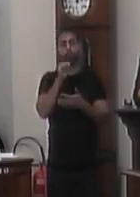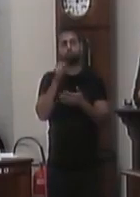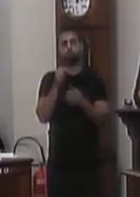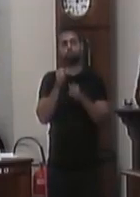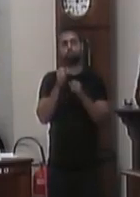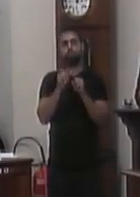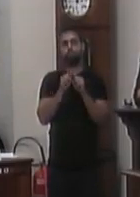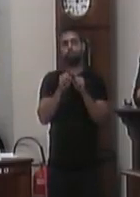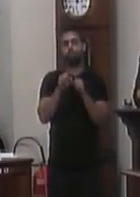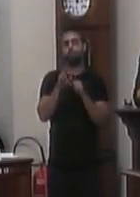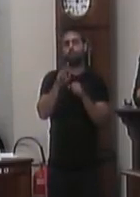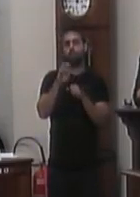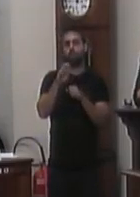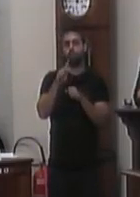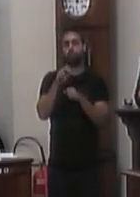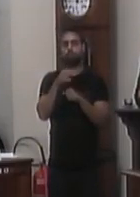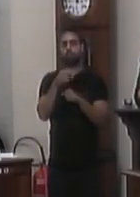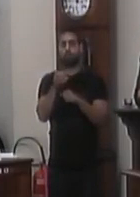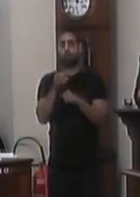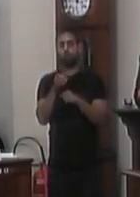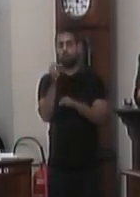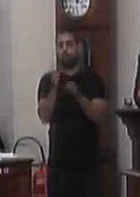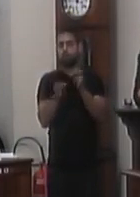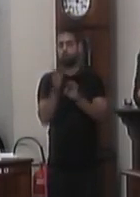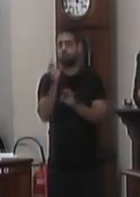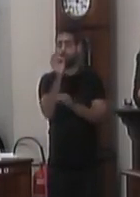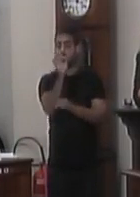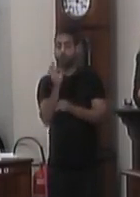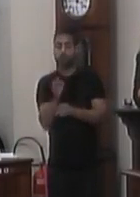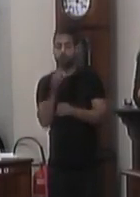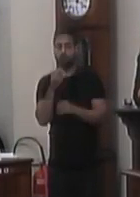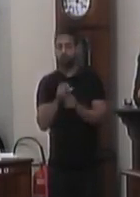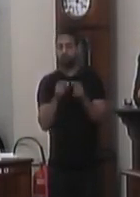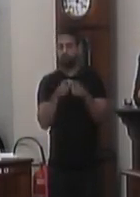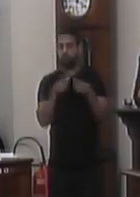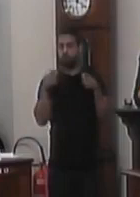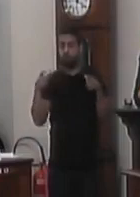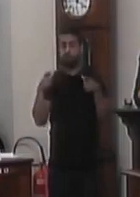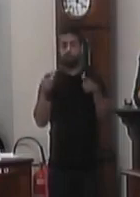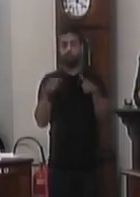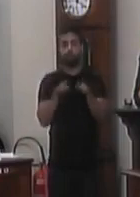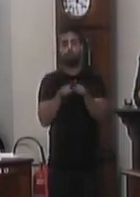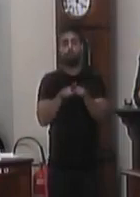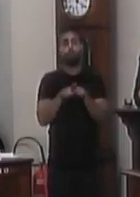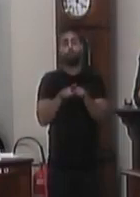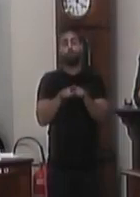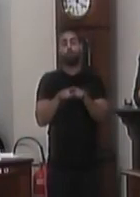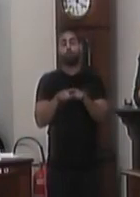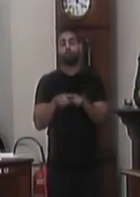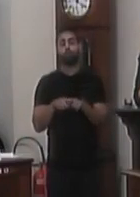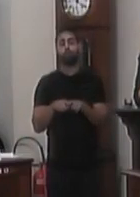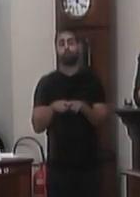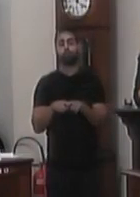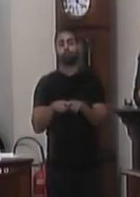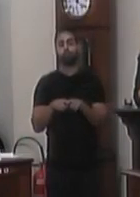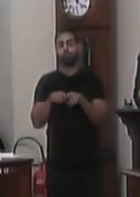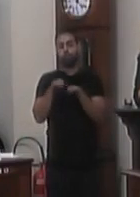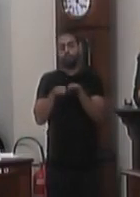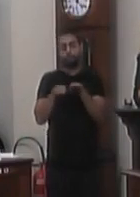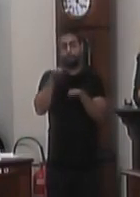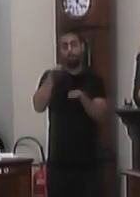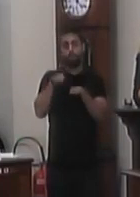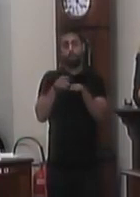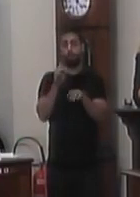reposição inflacionária? Do percentual de aumento? Isso, tanto com relação principalmente também ao piso nacional da